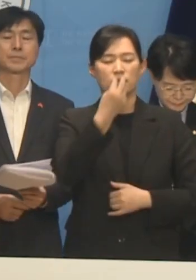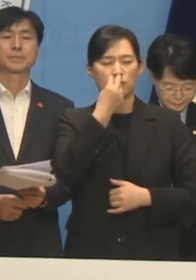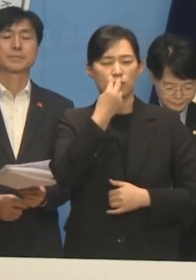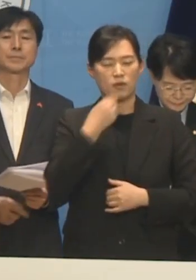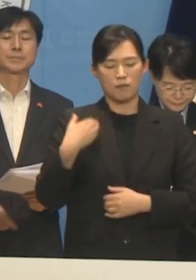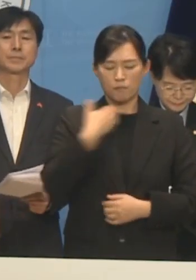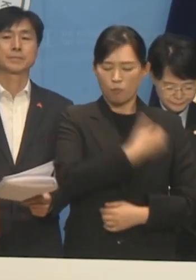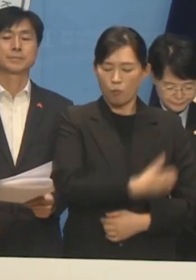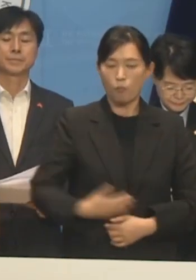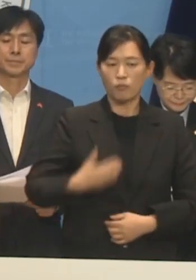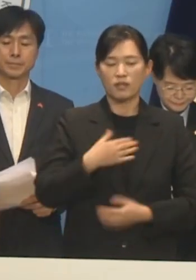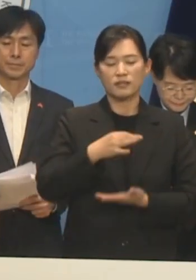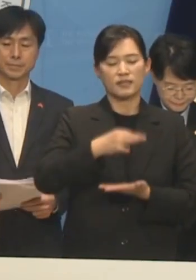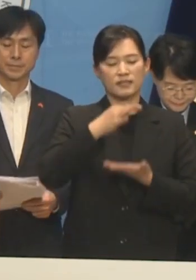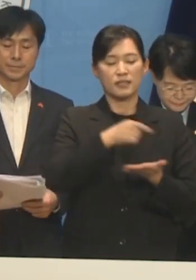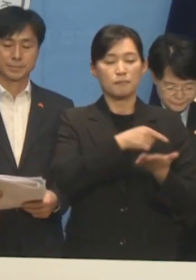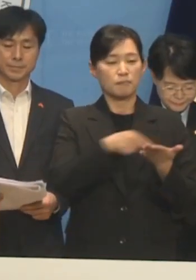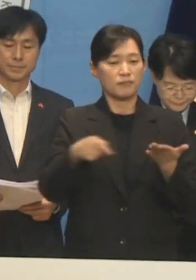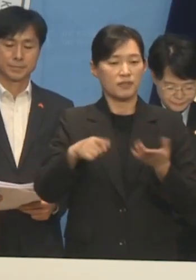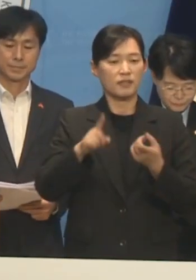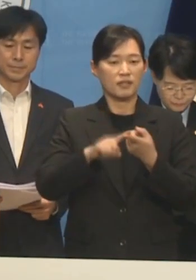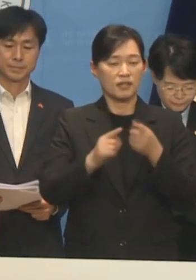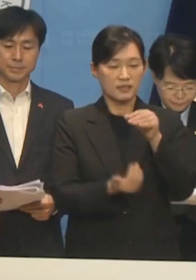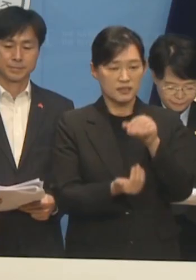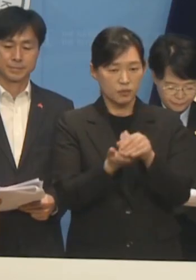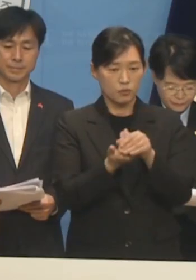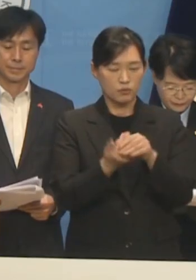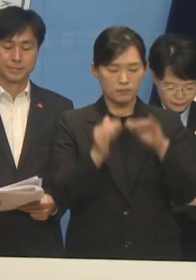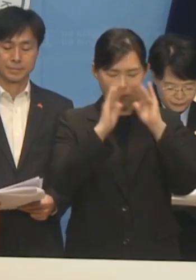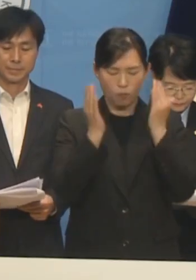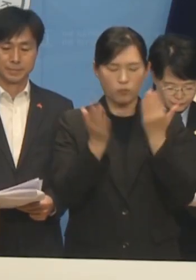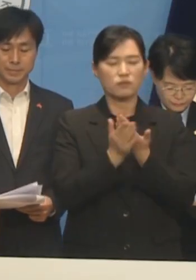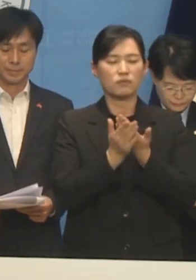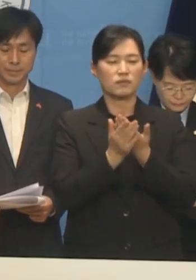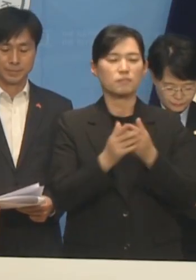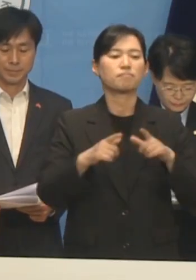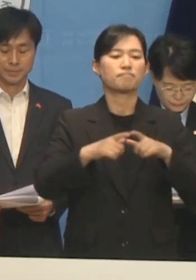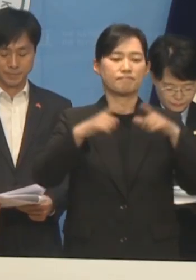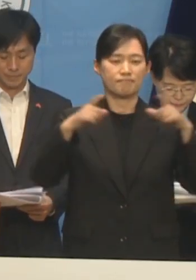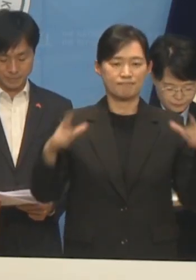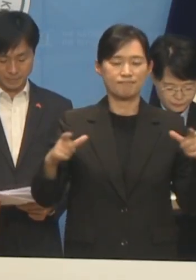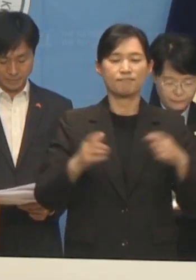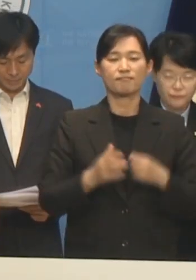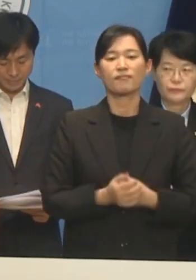생명과 신체와 재산에 피해를 주는 사고 전체로 확장하였습니다.